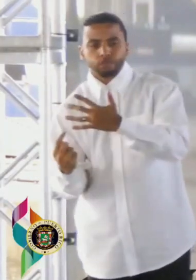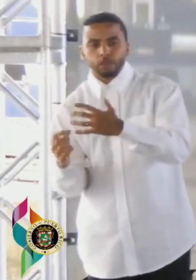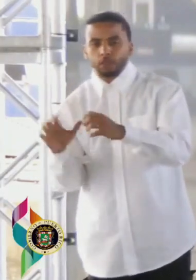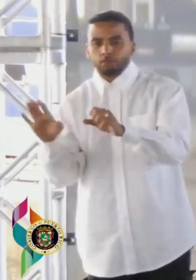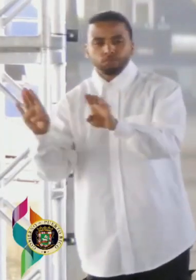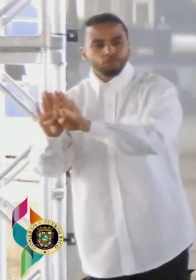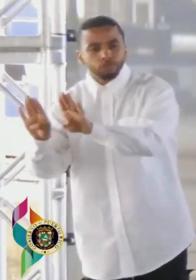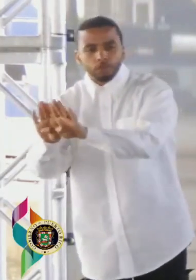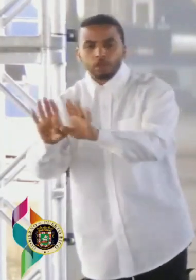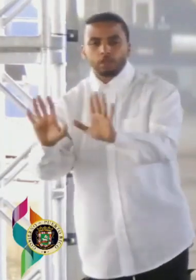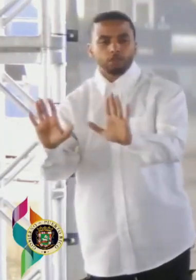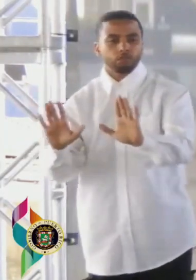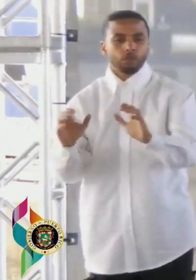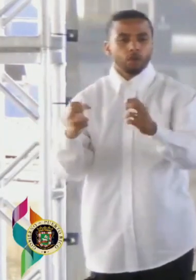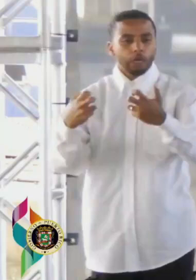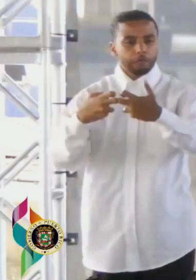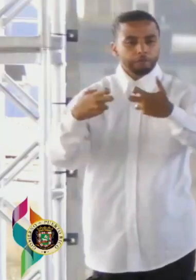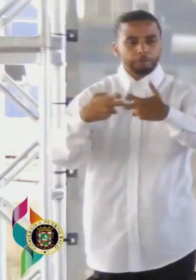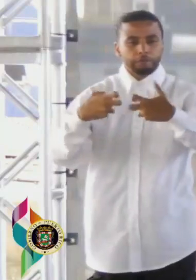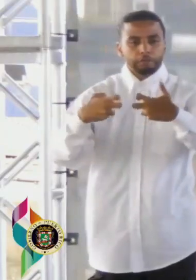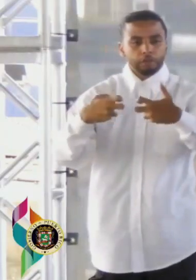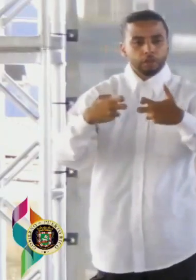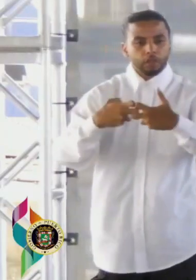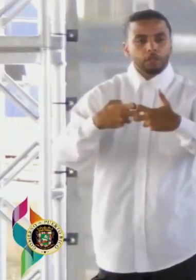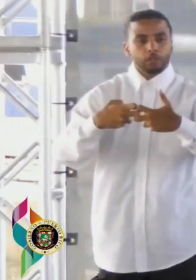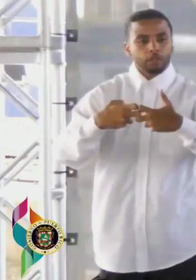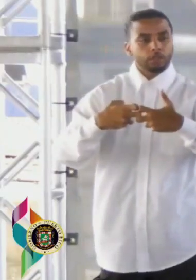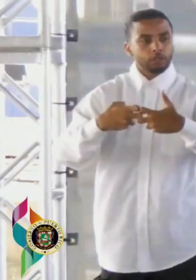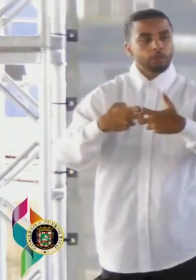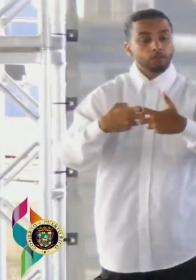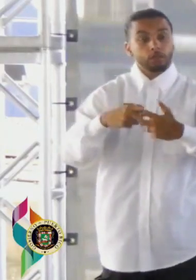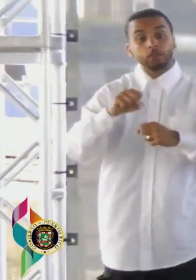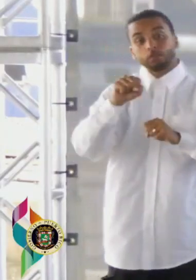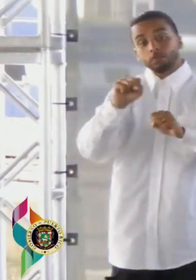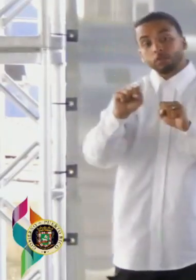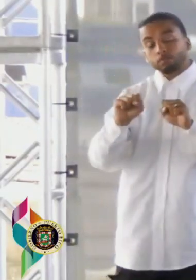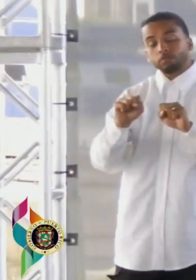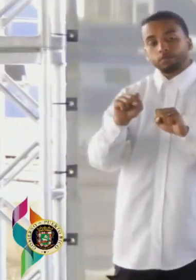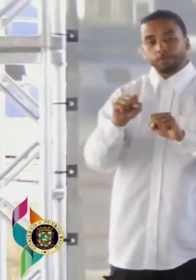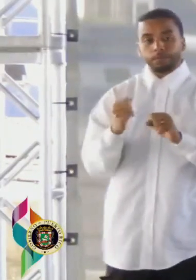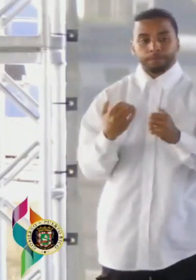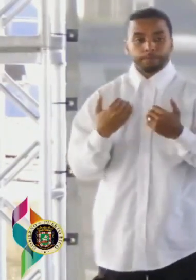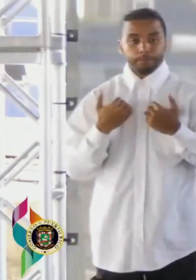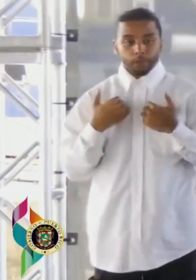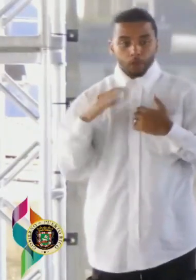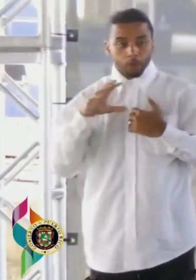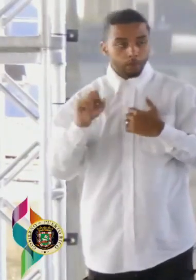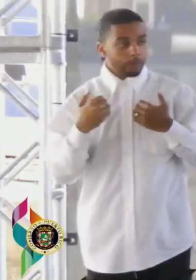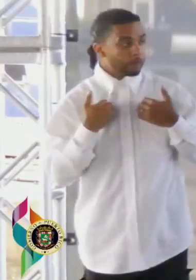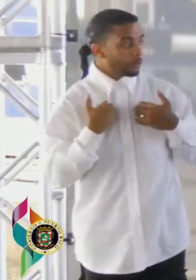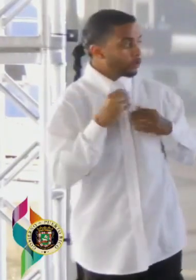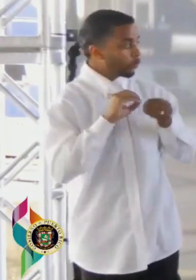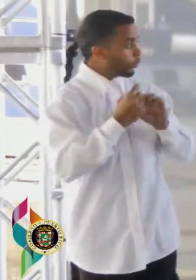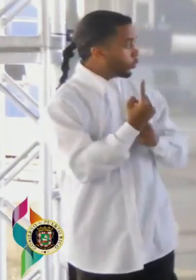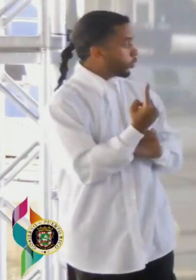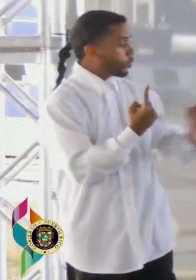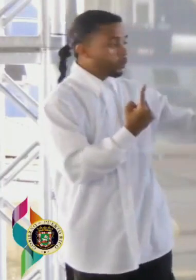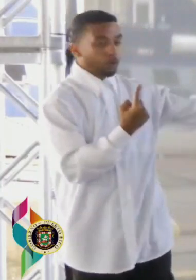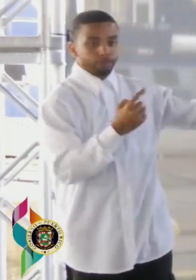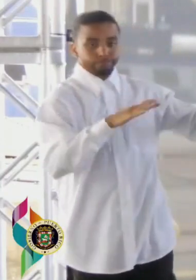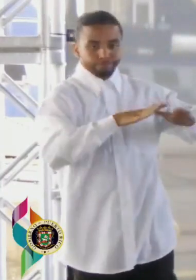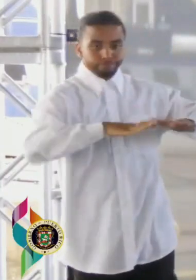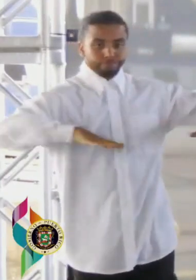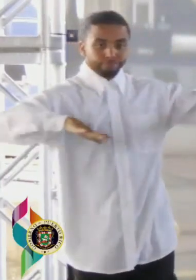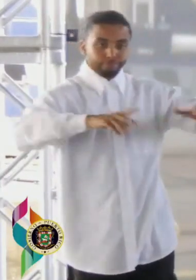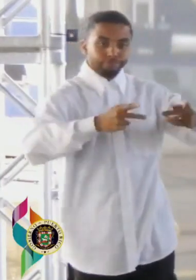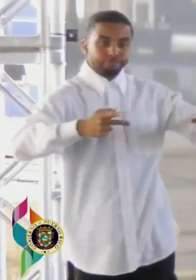para que funcione esto mejor Claro claro mucho la propiedad la podemos diir en tres partes número uno que es la plataforma o el muelle el finger